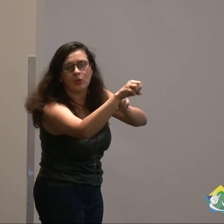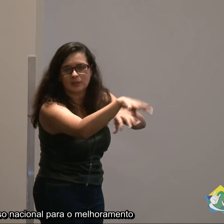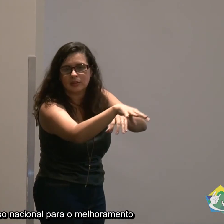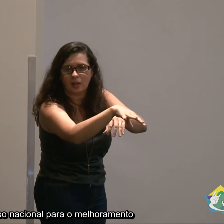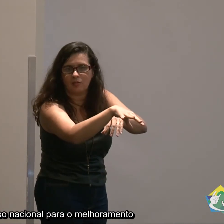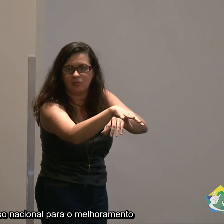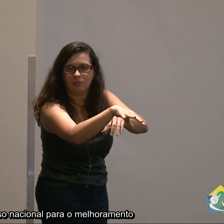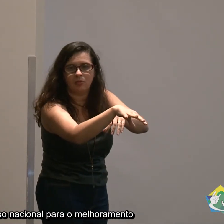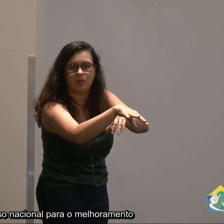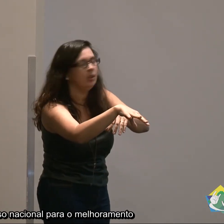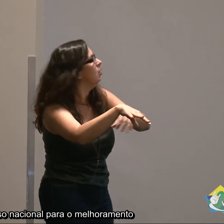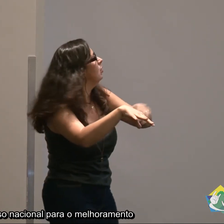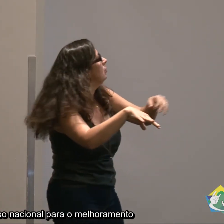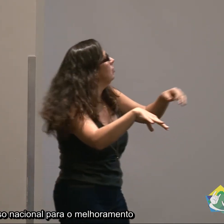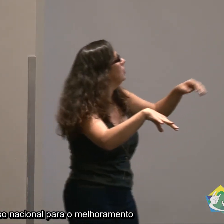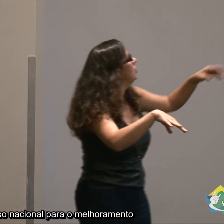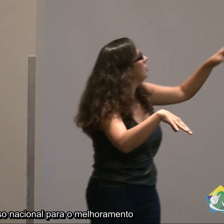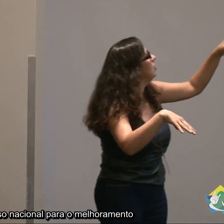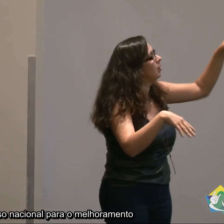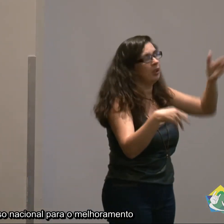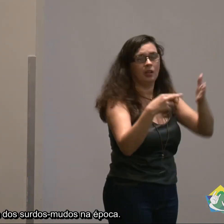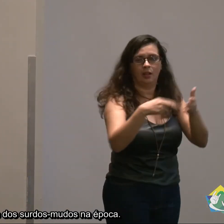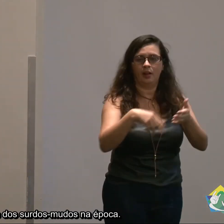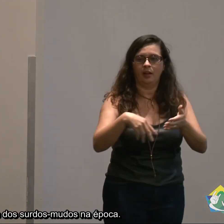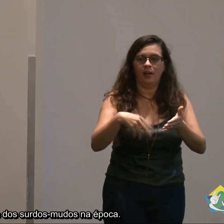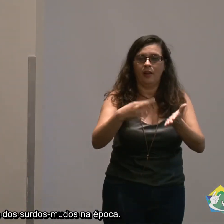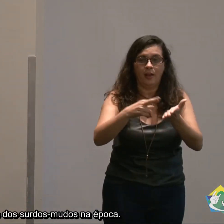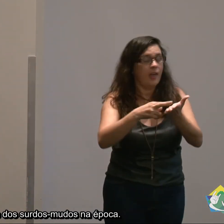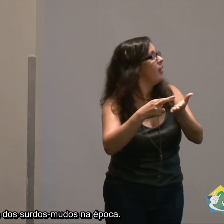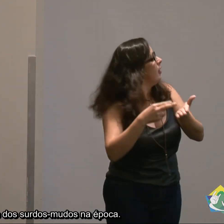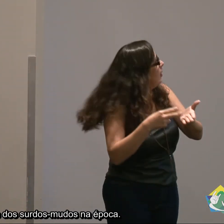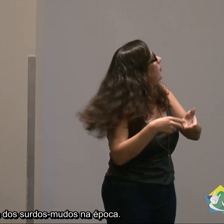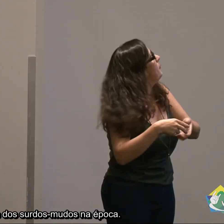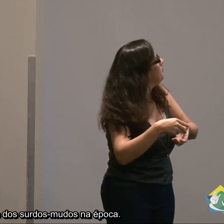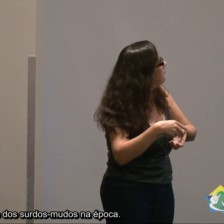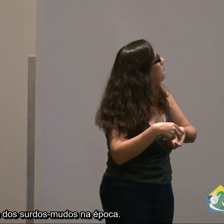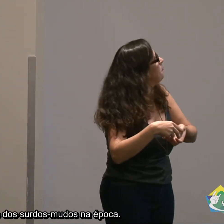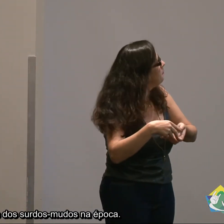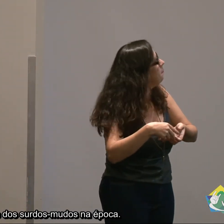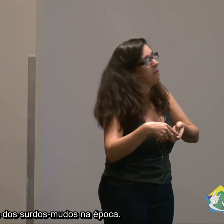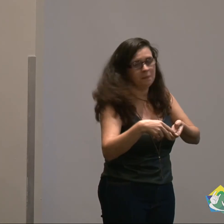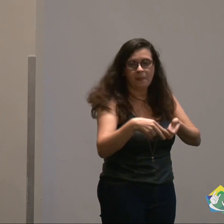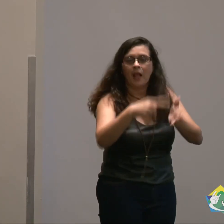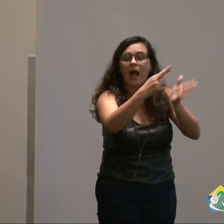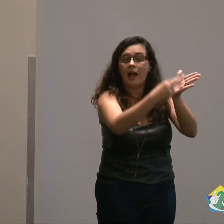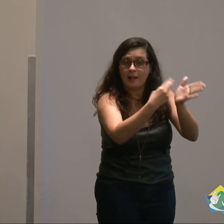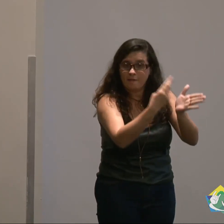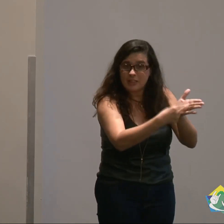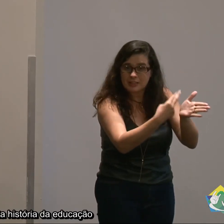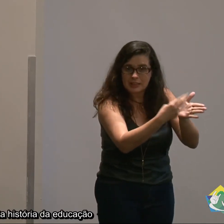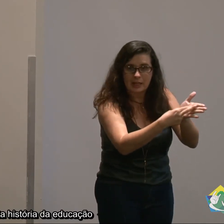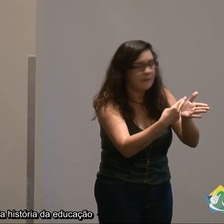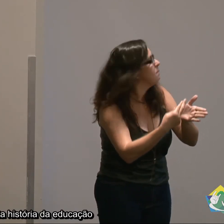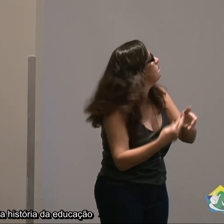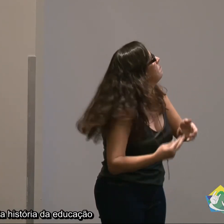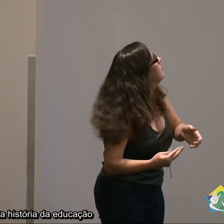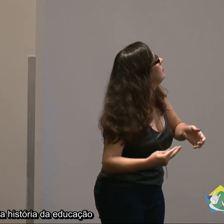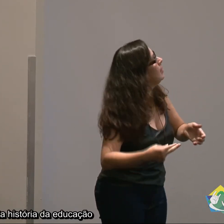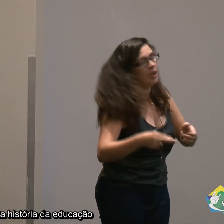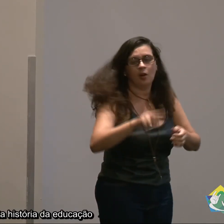a ata do congresso nacional para melhoramento das condições dos surdos mudos na época e a revista